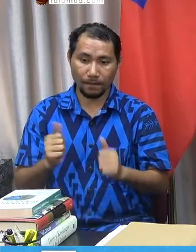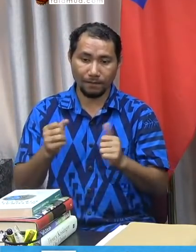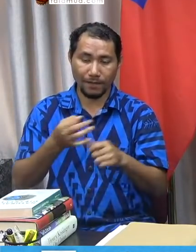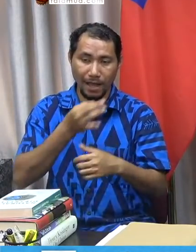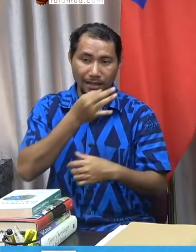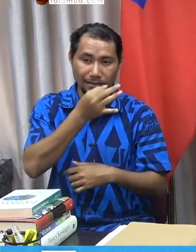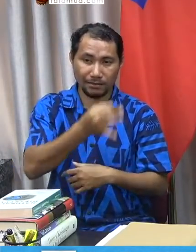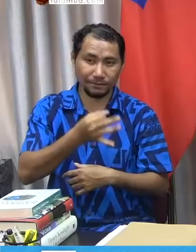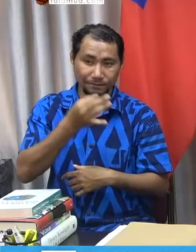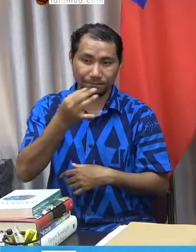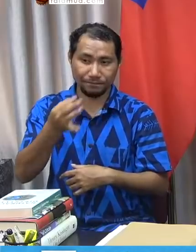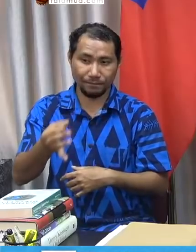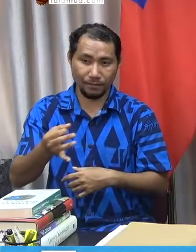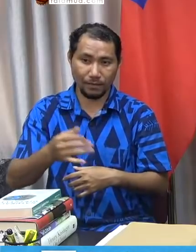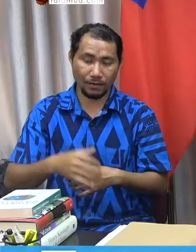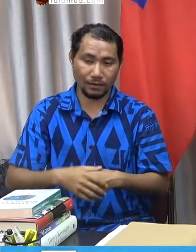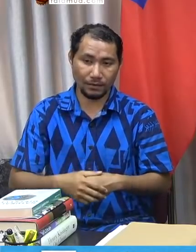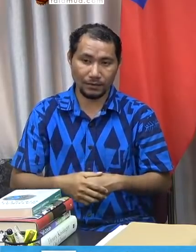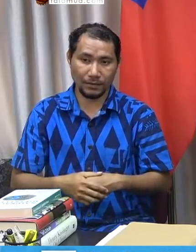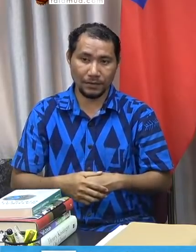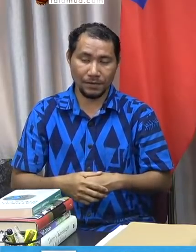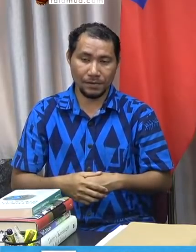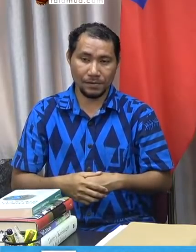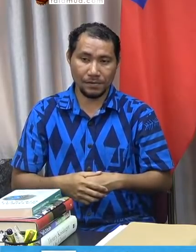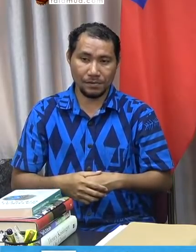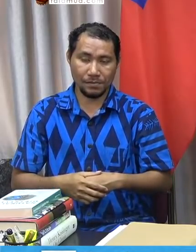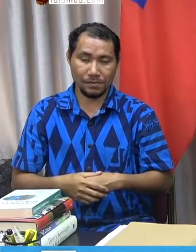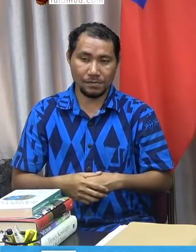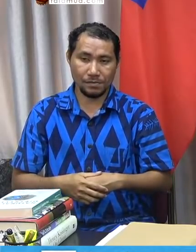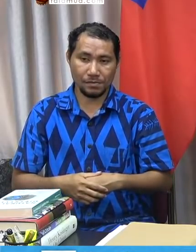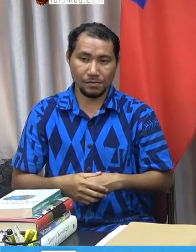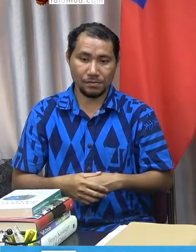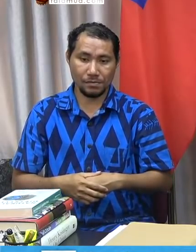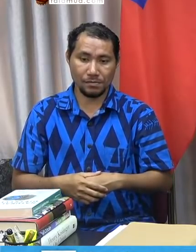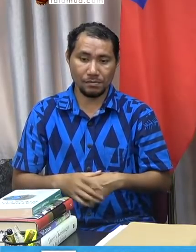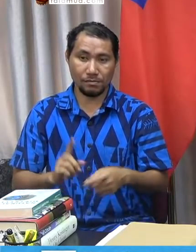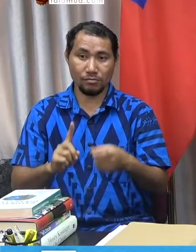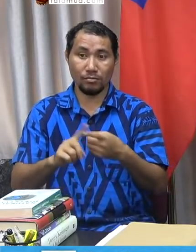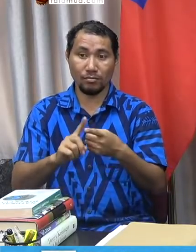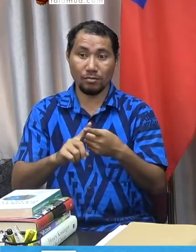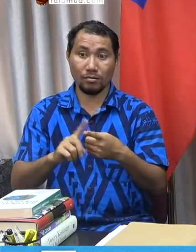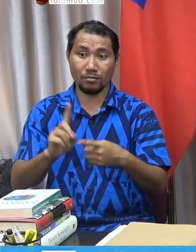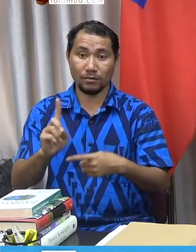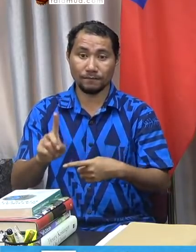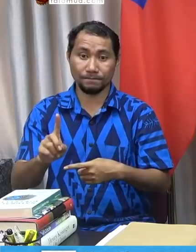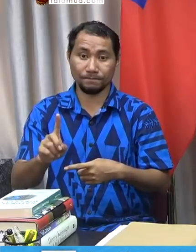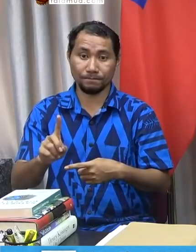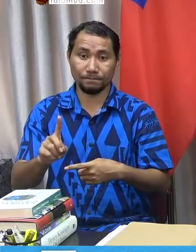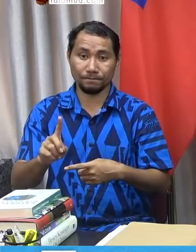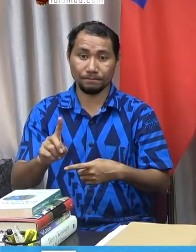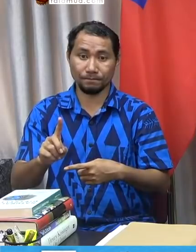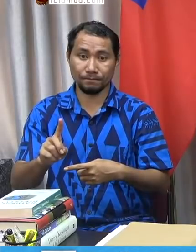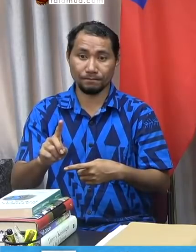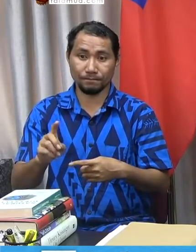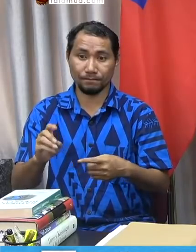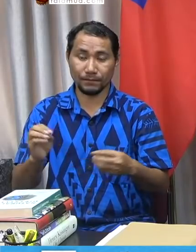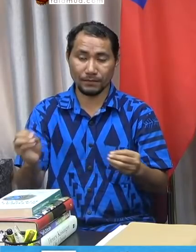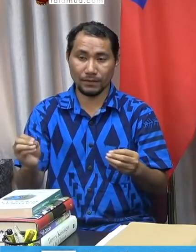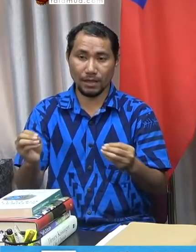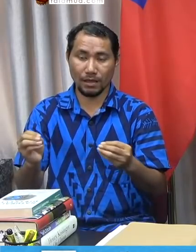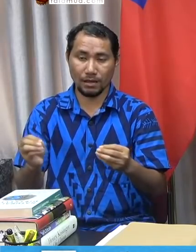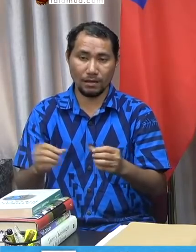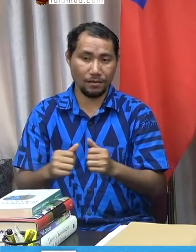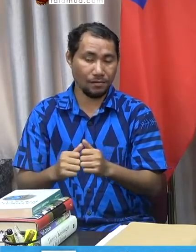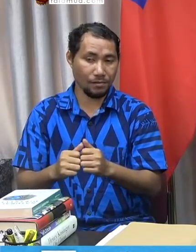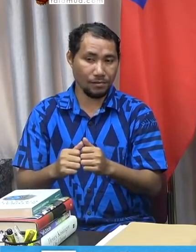i le whainga malo ina ia muamua ia mana ia nisi o finangalo ua whaalia